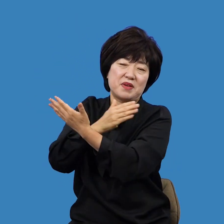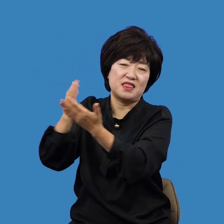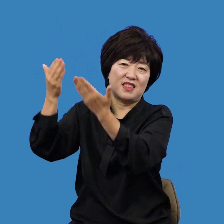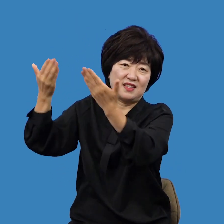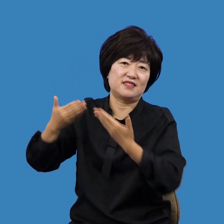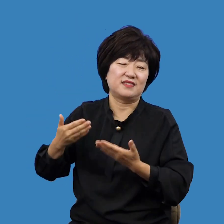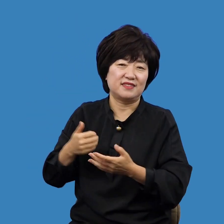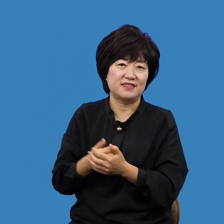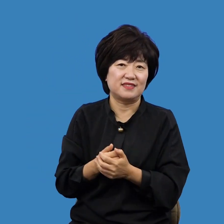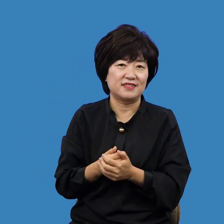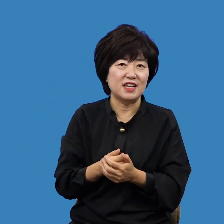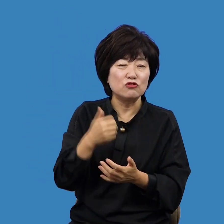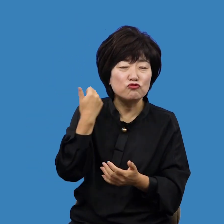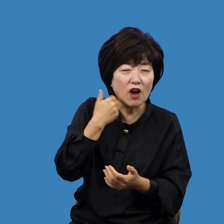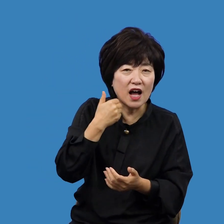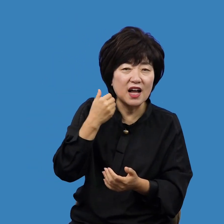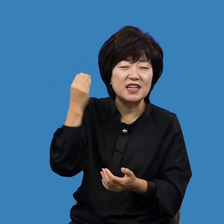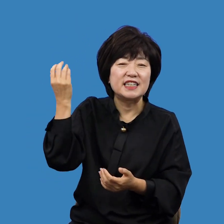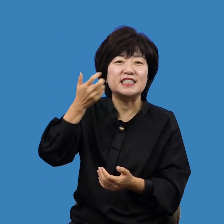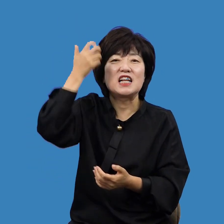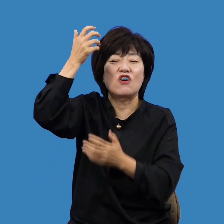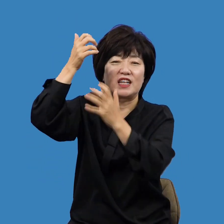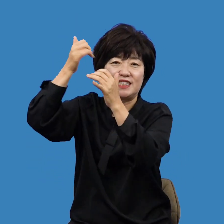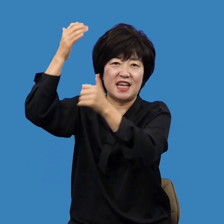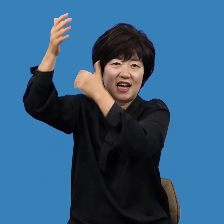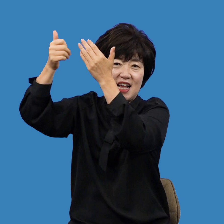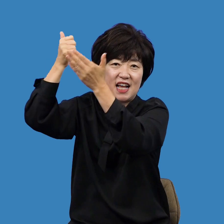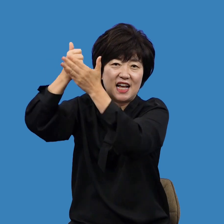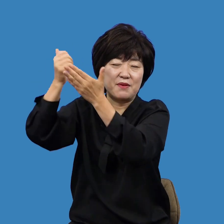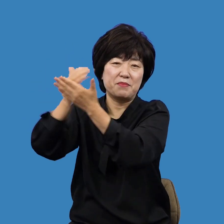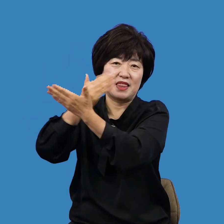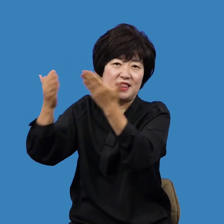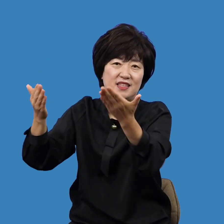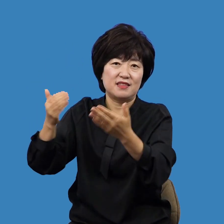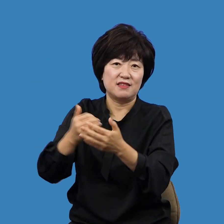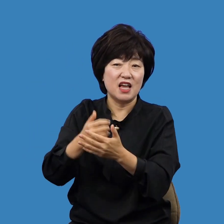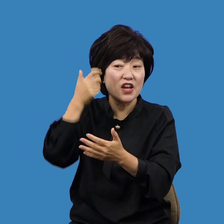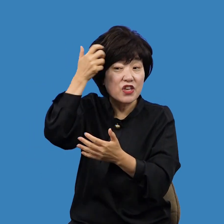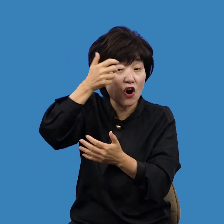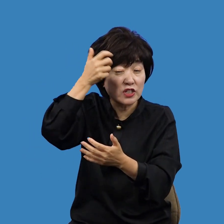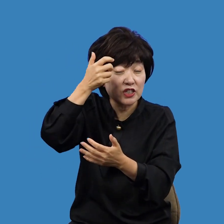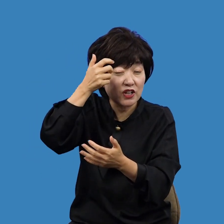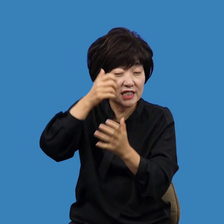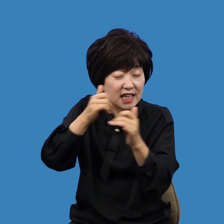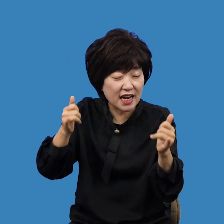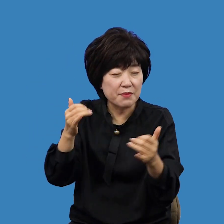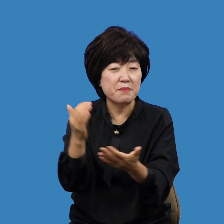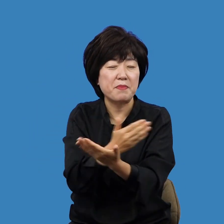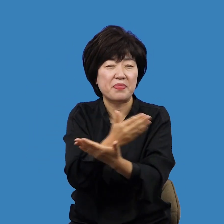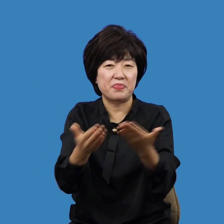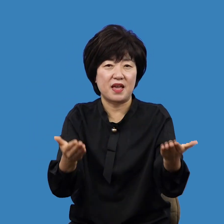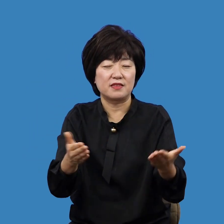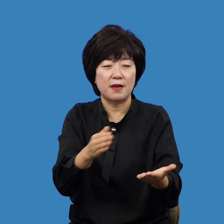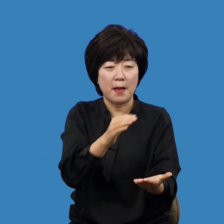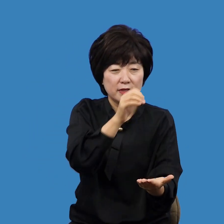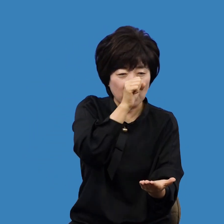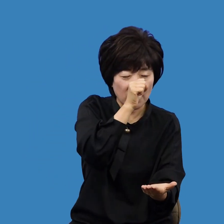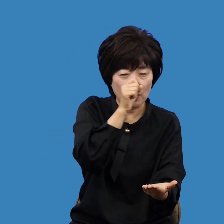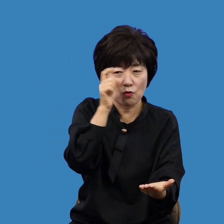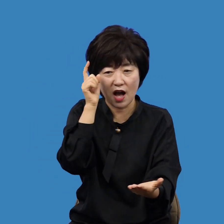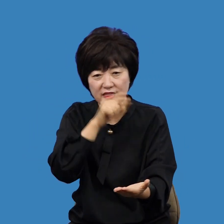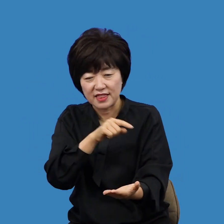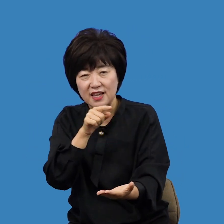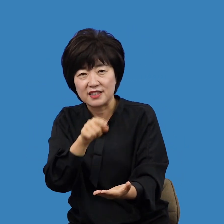말아야 될 일인가 누가 판단한다는 거예요? 신령한 자가 판단한다는 거예요. 영적인 사람이 판단하는 무슨 뜻이에요? 결국 무엇이 선한 것이고 무엇이